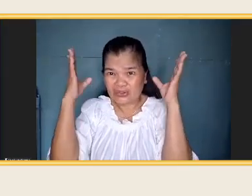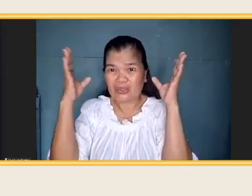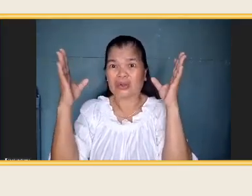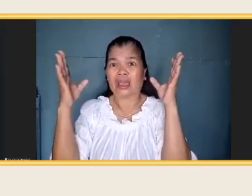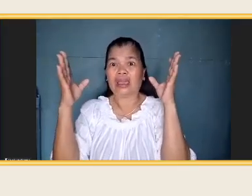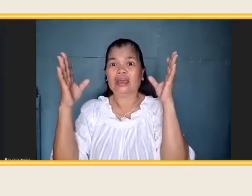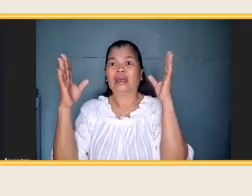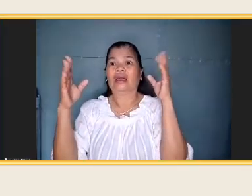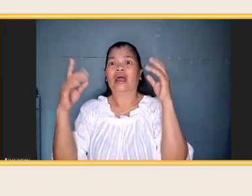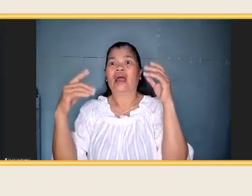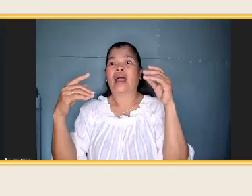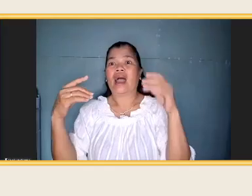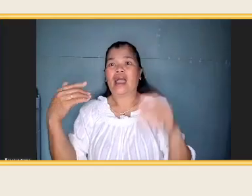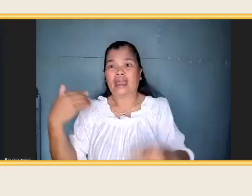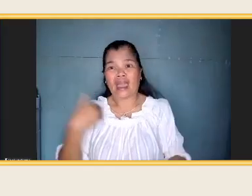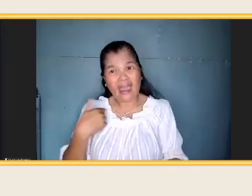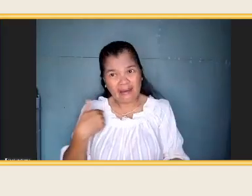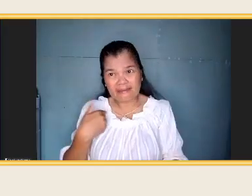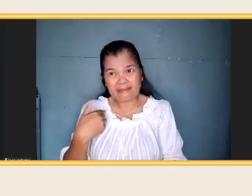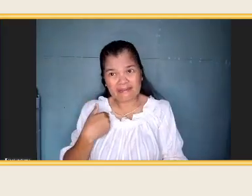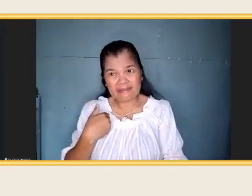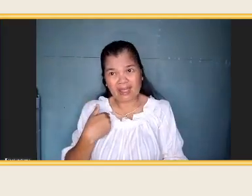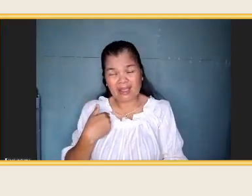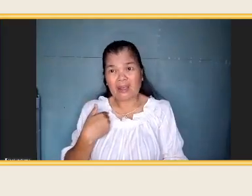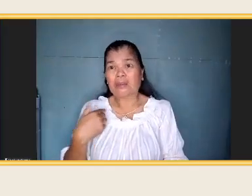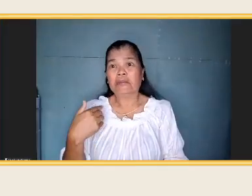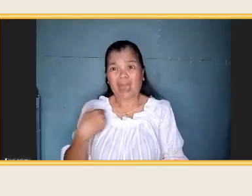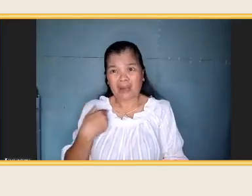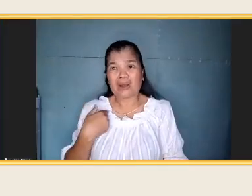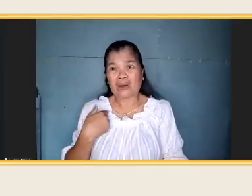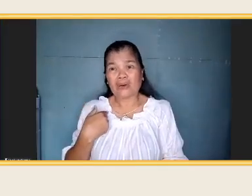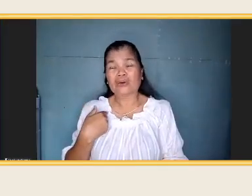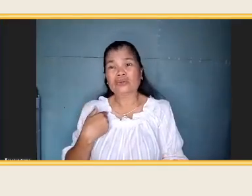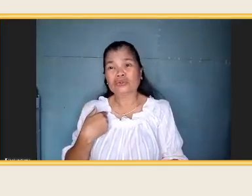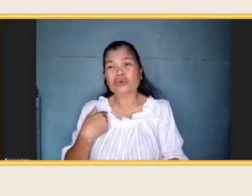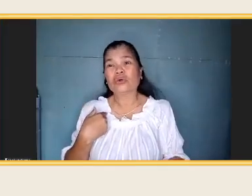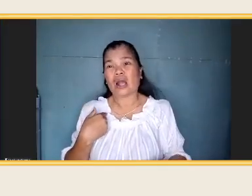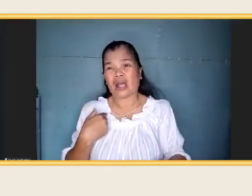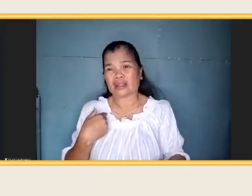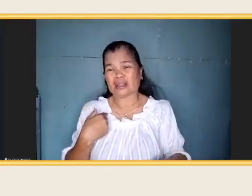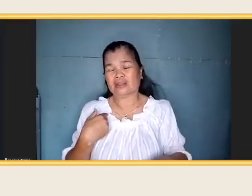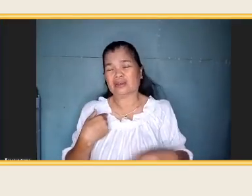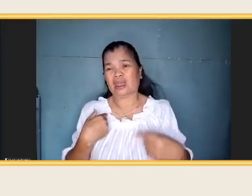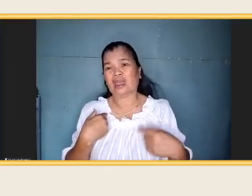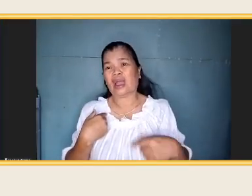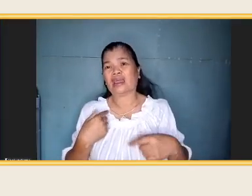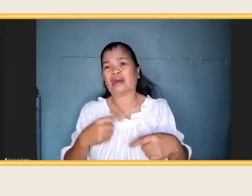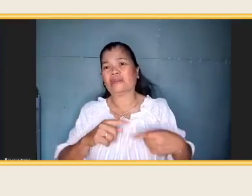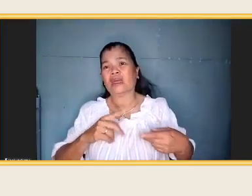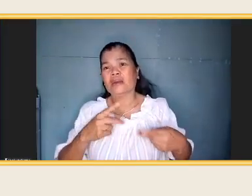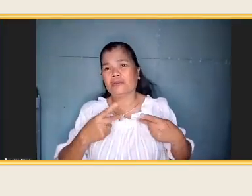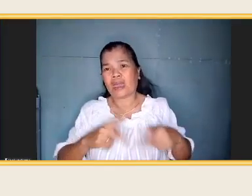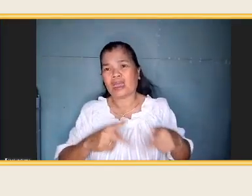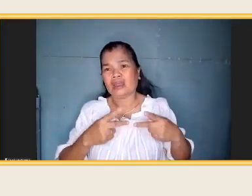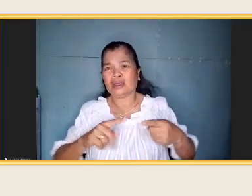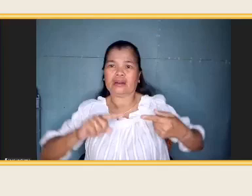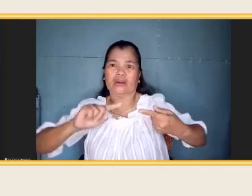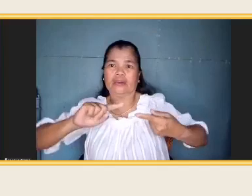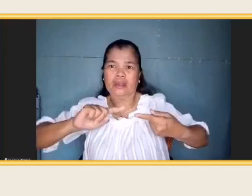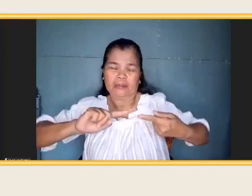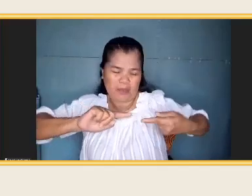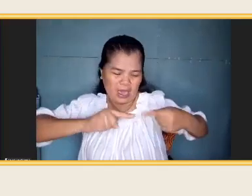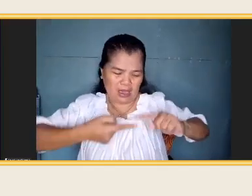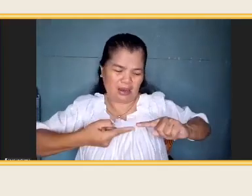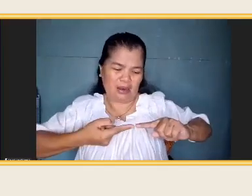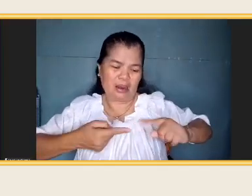delikado. Okay? I have, meron akong sugat. Okay? I have pain here